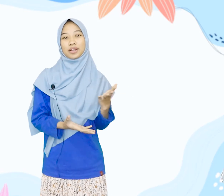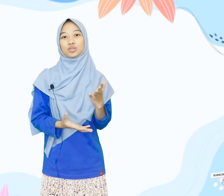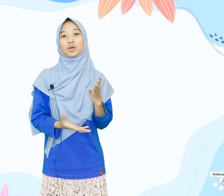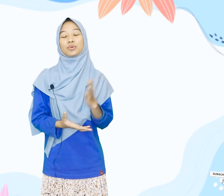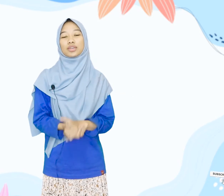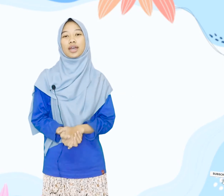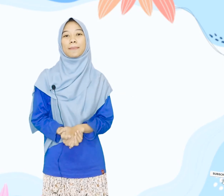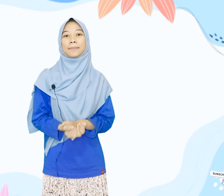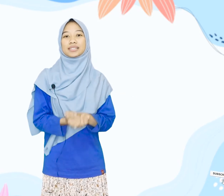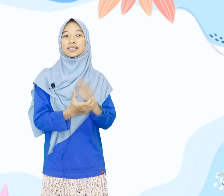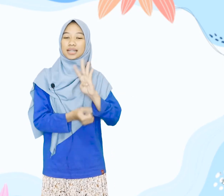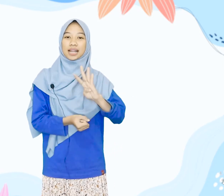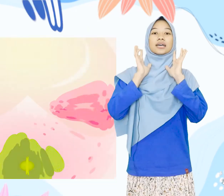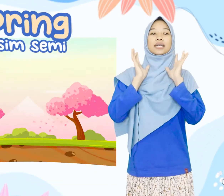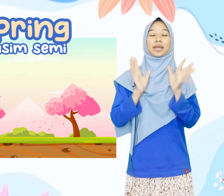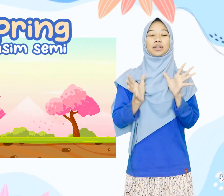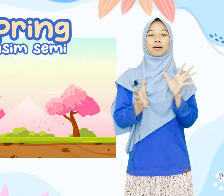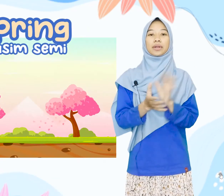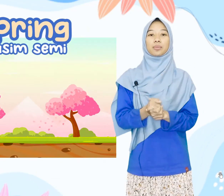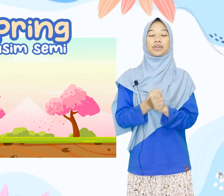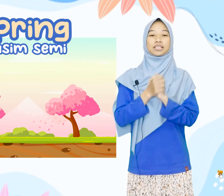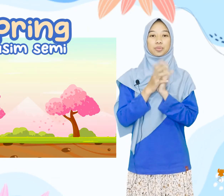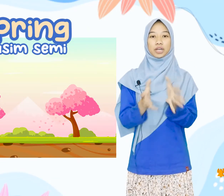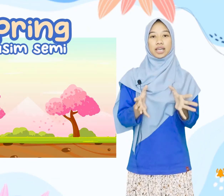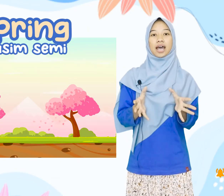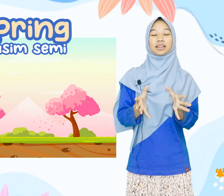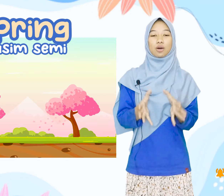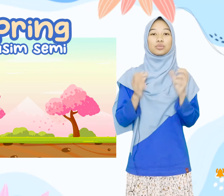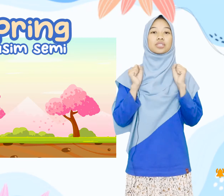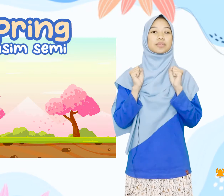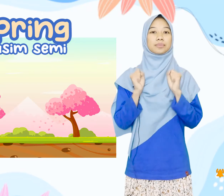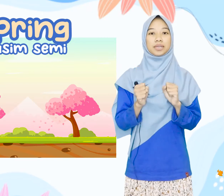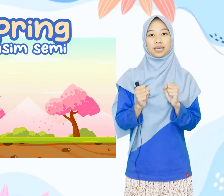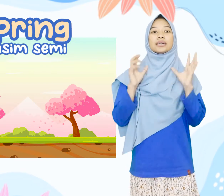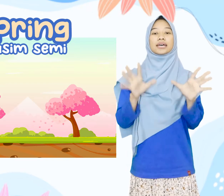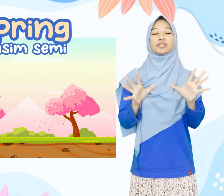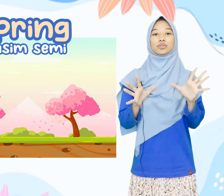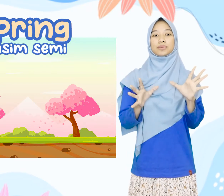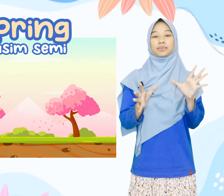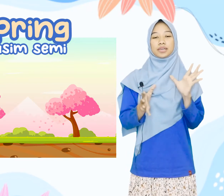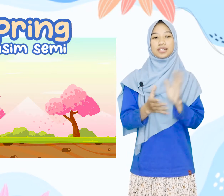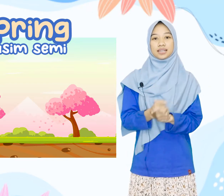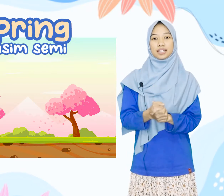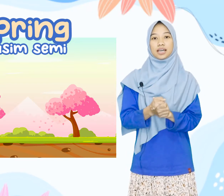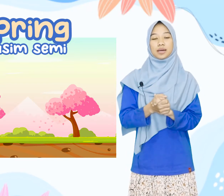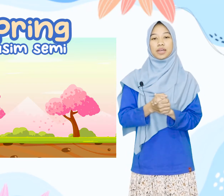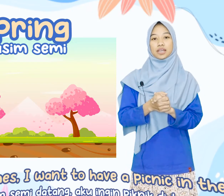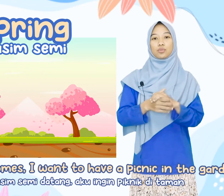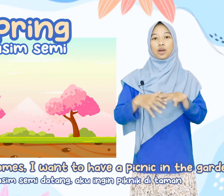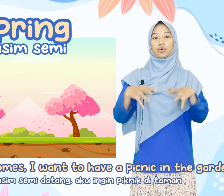juga punya 4 season. Nah, yang pertama mereka punya spring atau musim semi. Nah, di musim semi ini biasanya bunga-bunga tuh